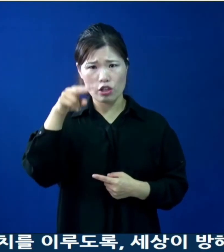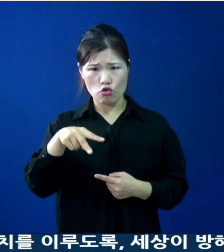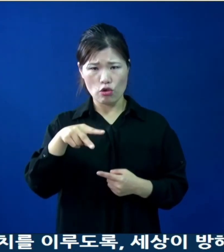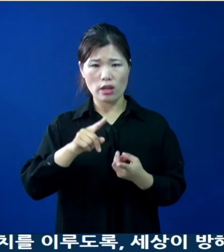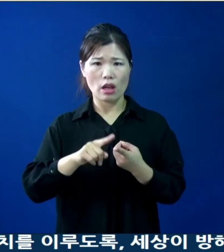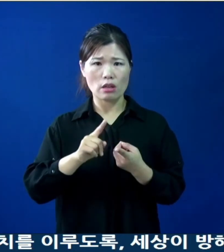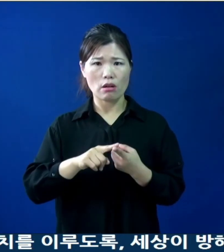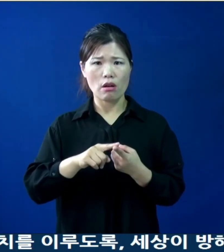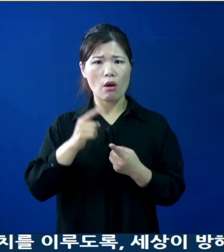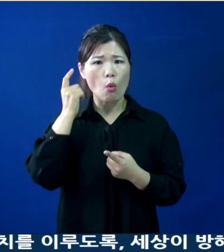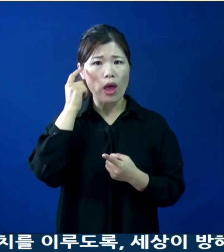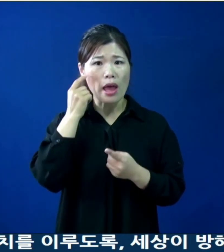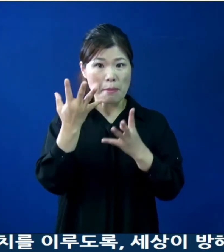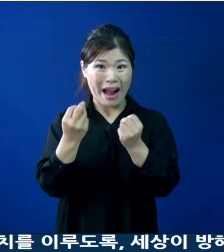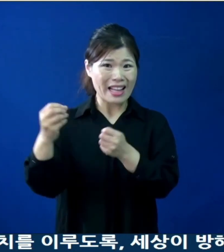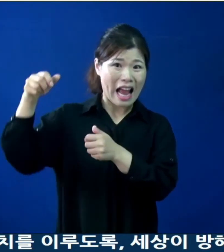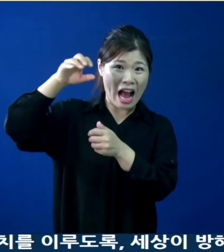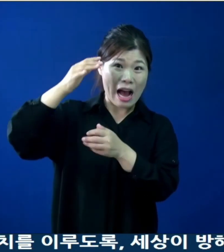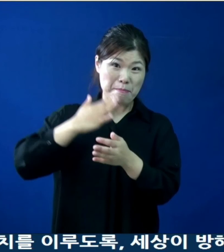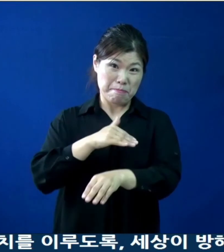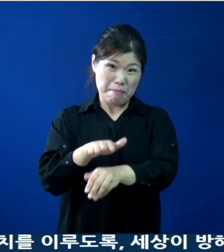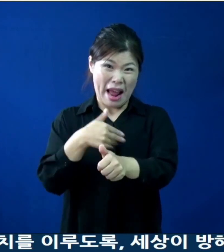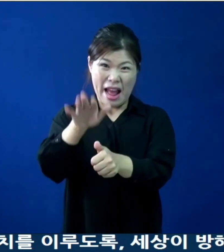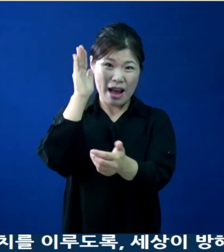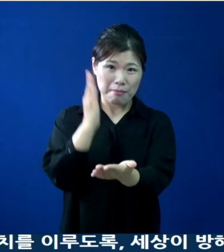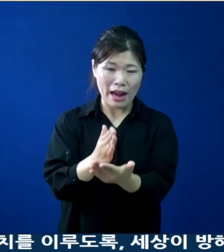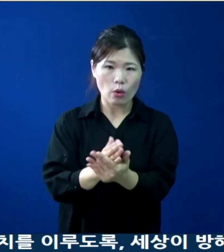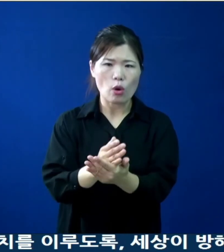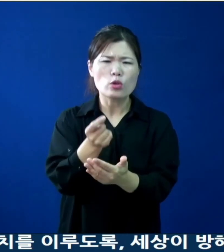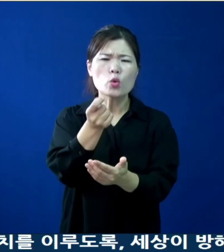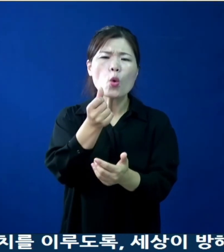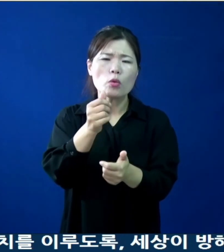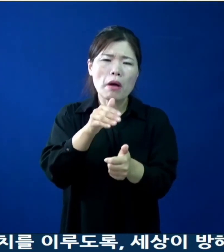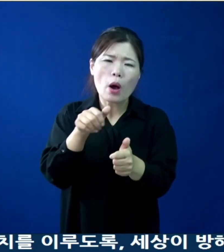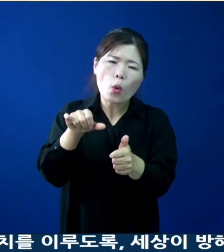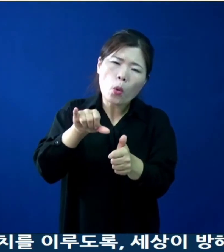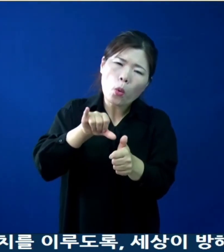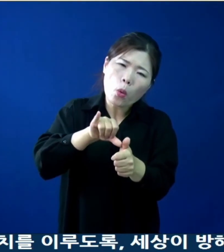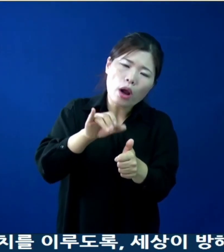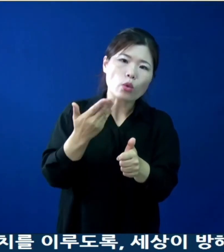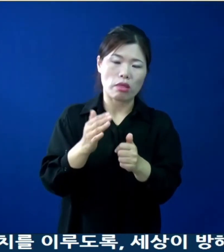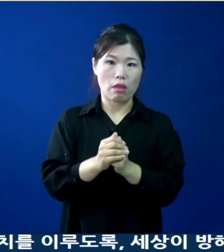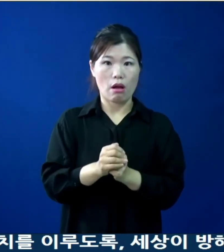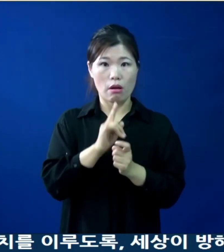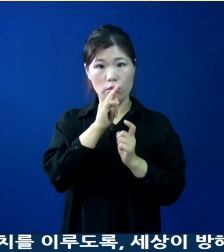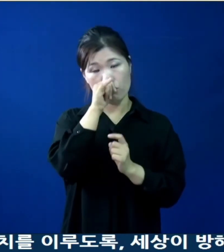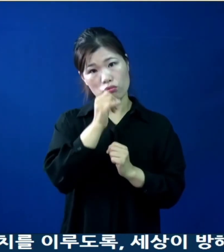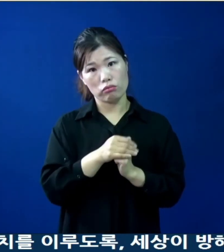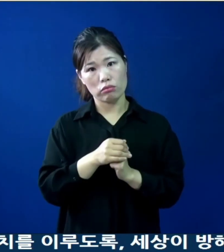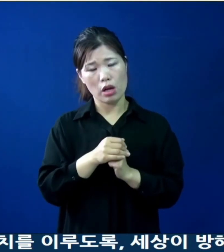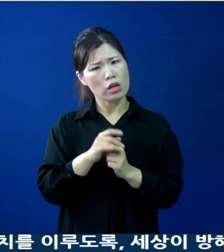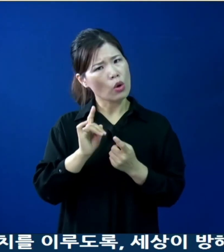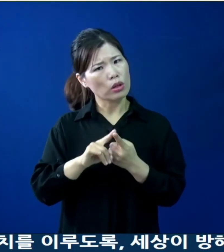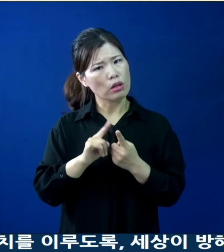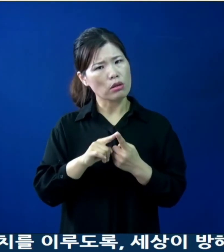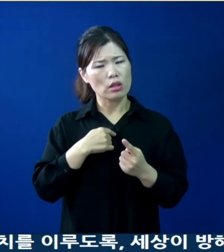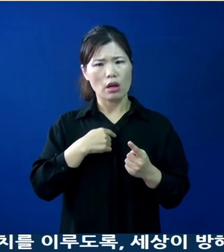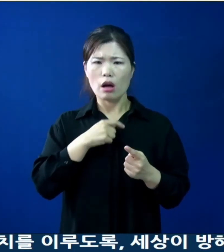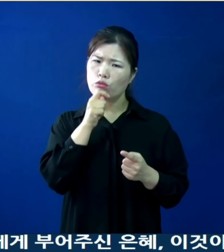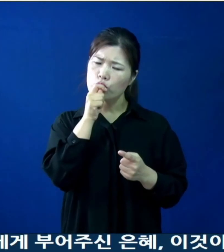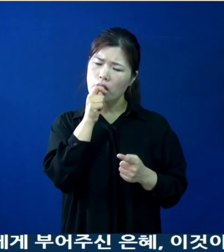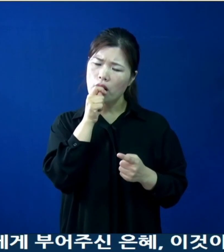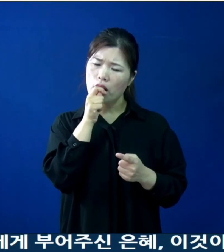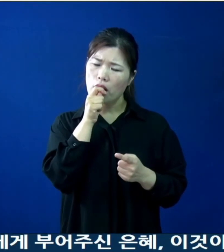조금만 바르라고 했을까요? 몸에 막 쏟아붓지 말라 그랬을까요? 저는 이 부분을 기도하고 묵상하면서